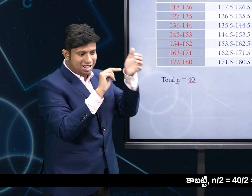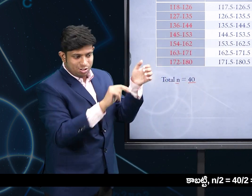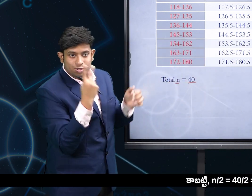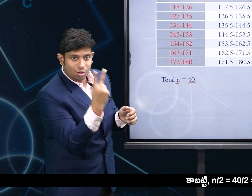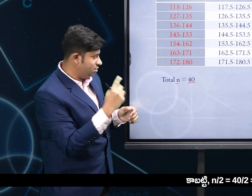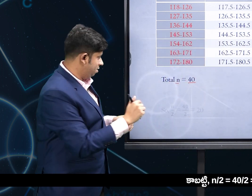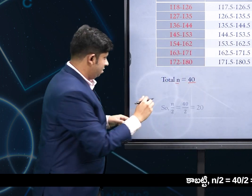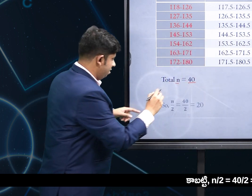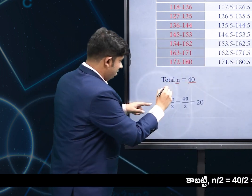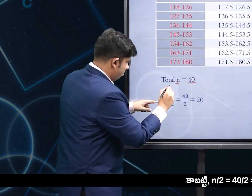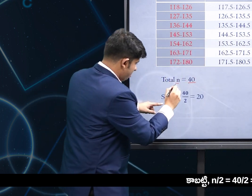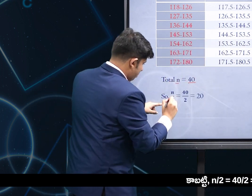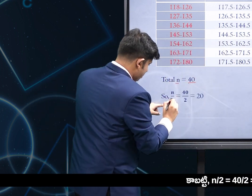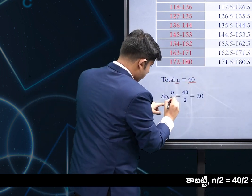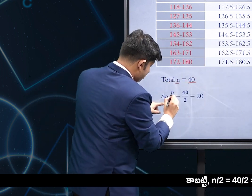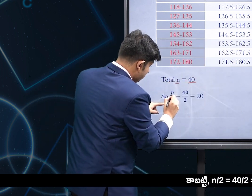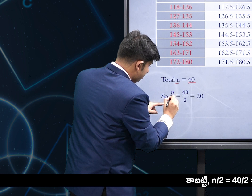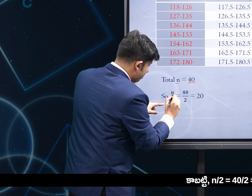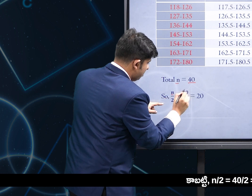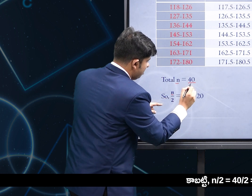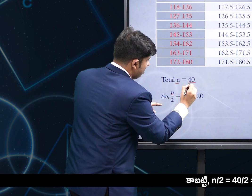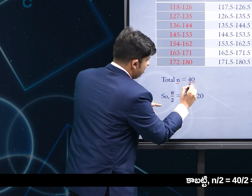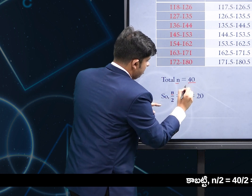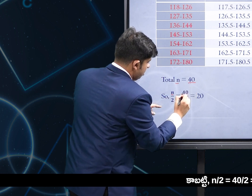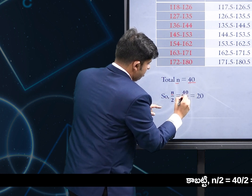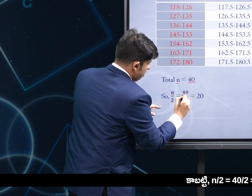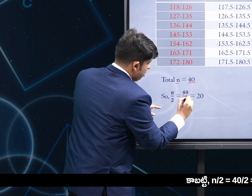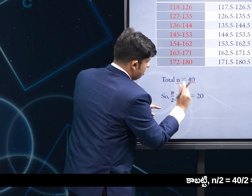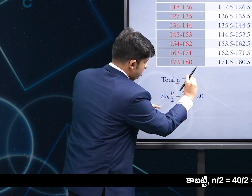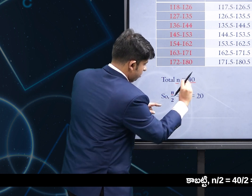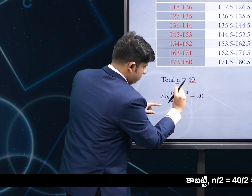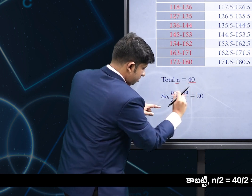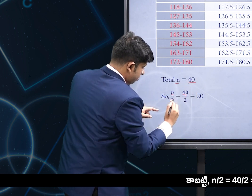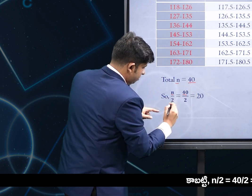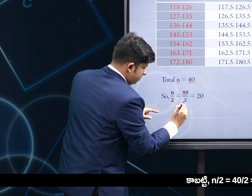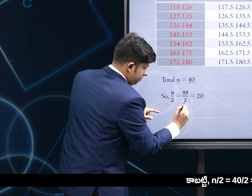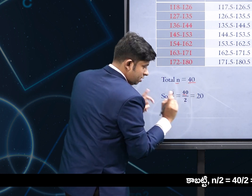కాబట్టి n/2 ఈజ్ ఈక్వల్ టు 40/2 ఈజ్ ఈక్వల్ టు 20.